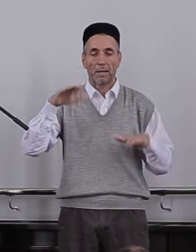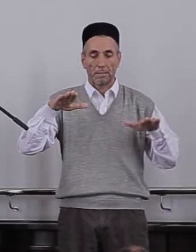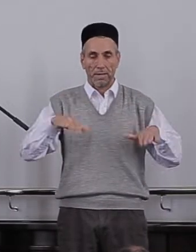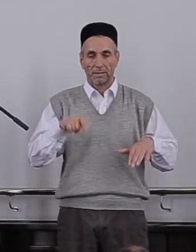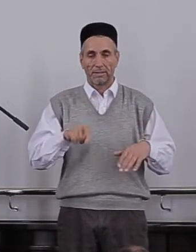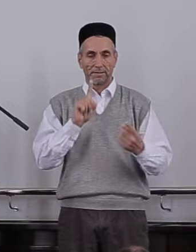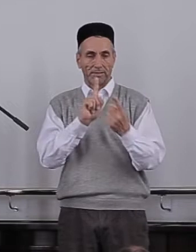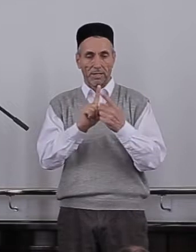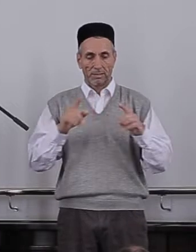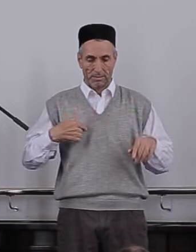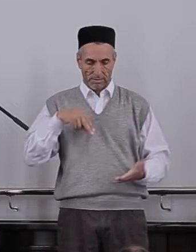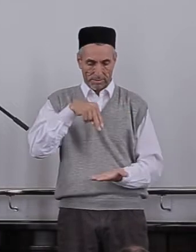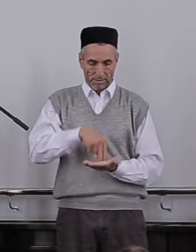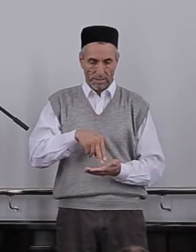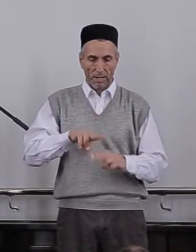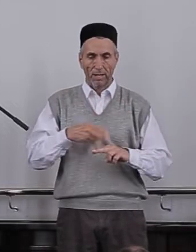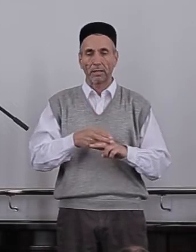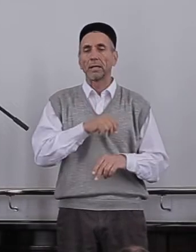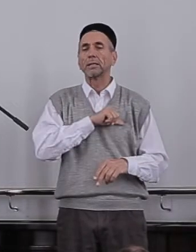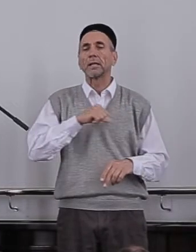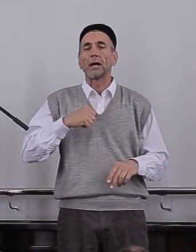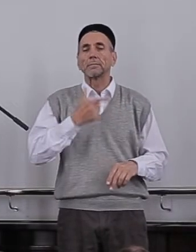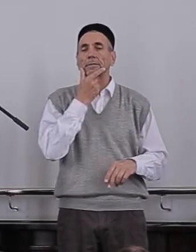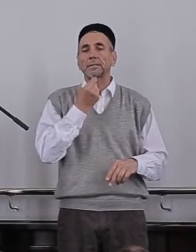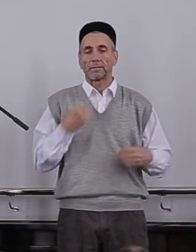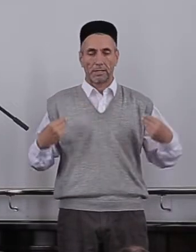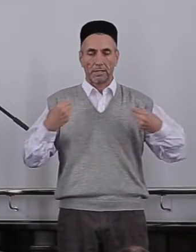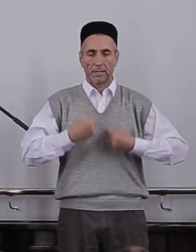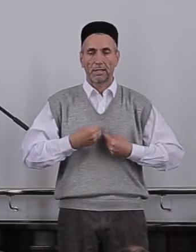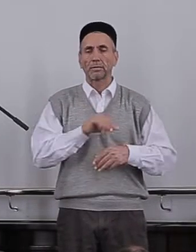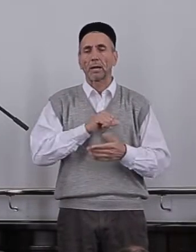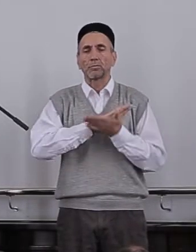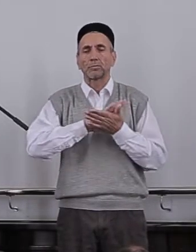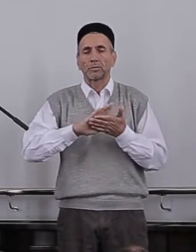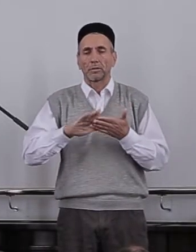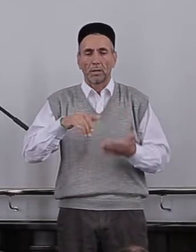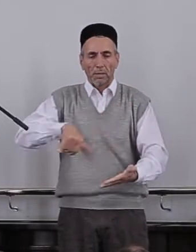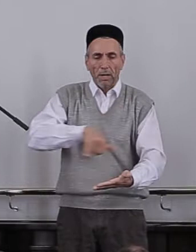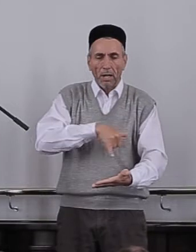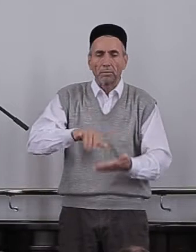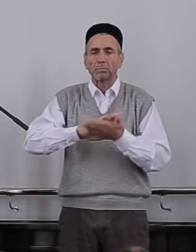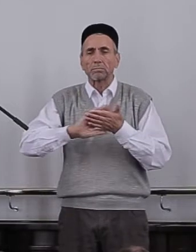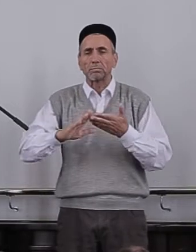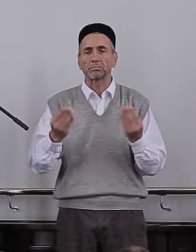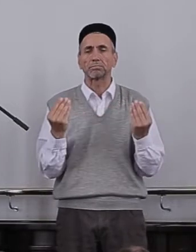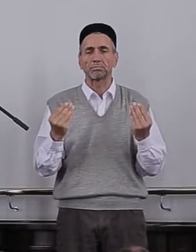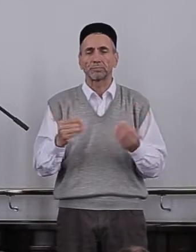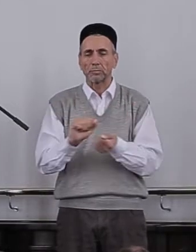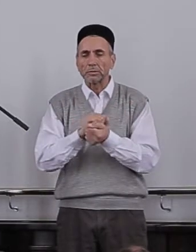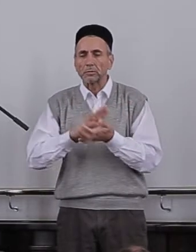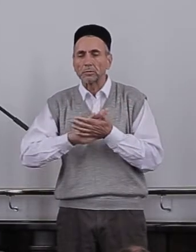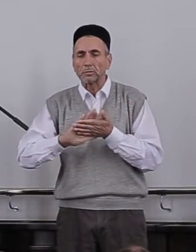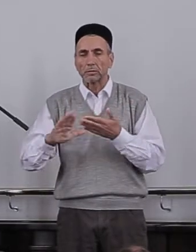урын. Басабыз, безнең иң матур киемебез булырга тиеш. Иң гүзәл, иң күркәм. Шулай бит, һәм дә иң хөрмәтле